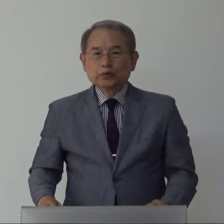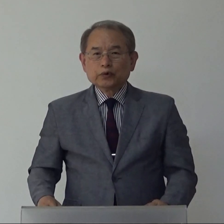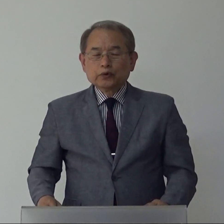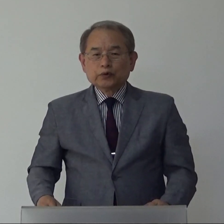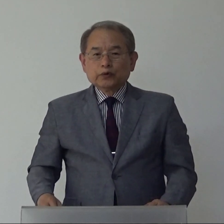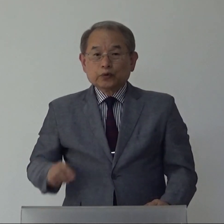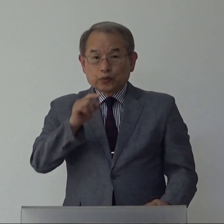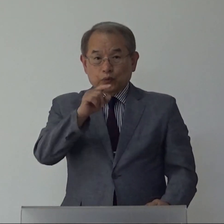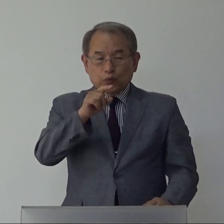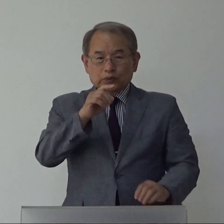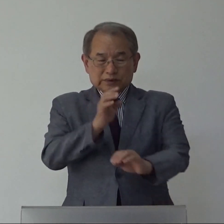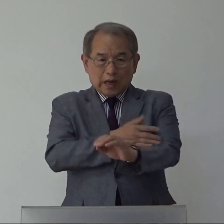혼동하며 사용할 때가 있습니다.